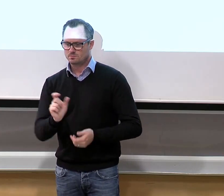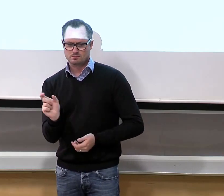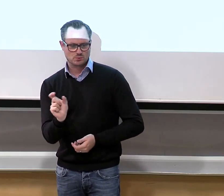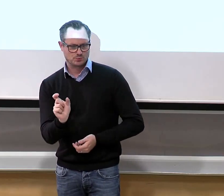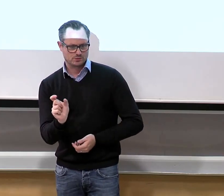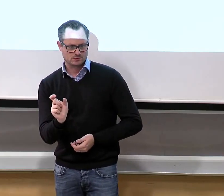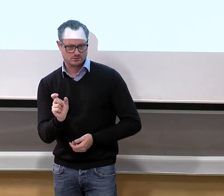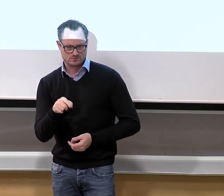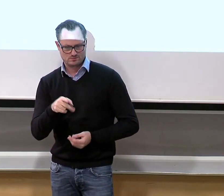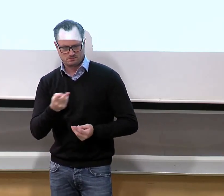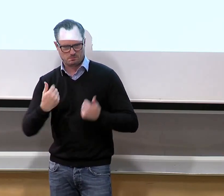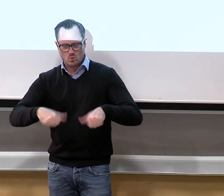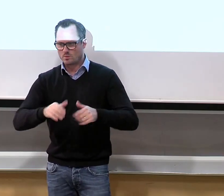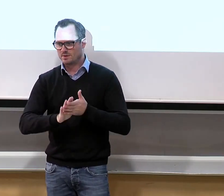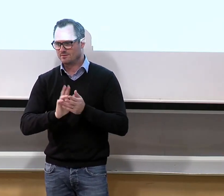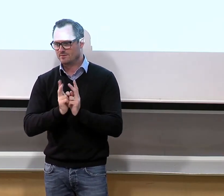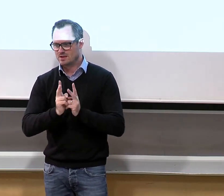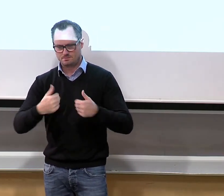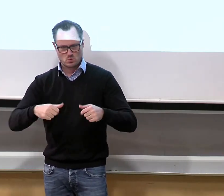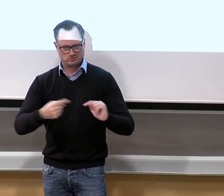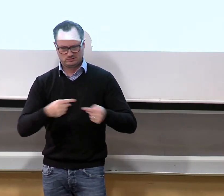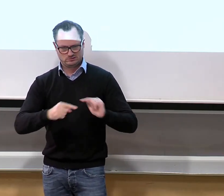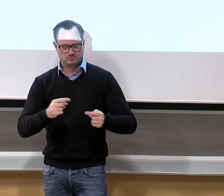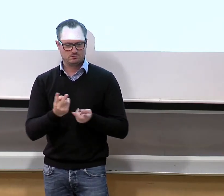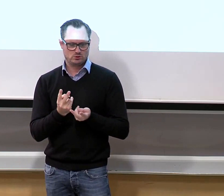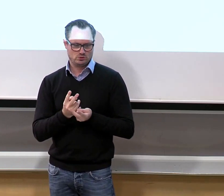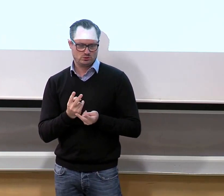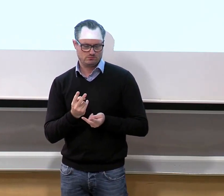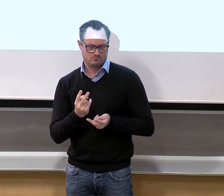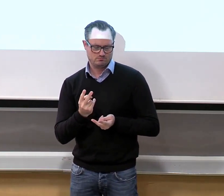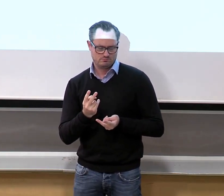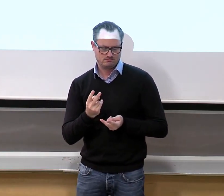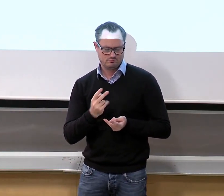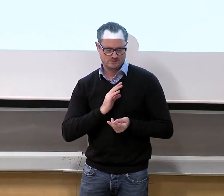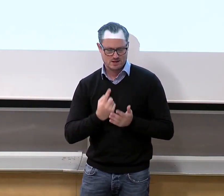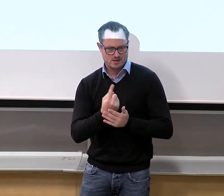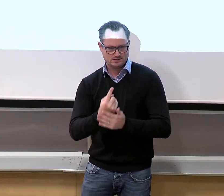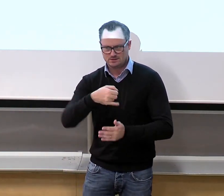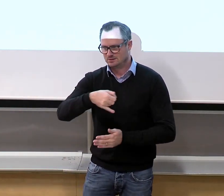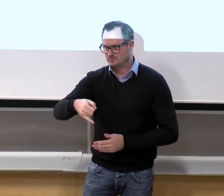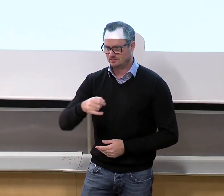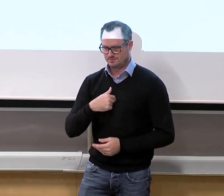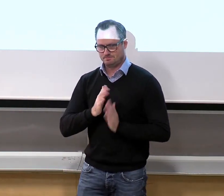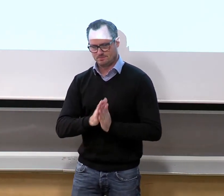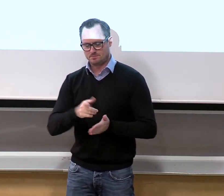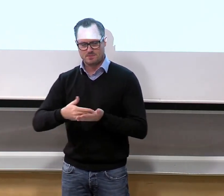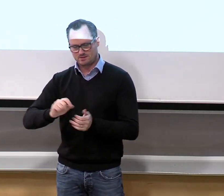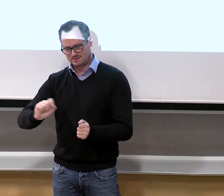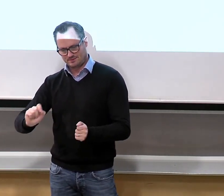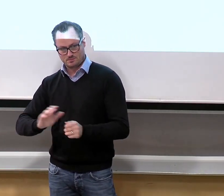Pantern. Nej, förlåt. En Rosa Pantern och en mus, och de brukar ju bråka. Så, och det